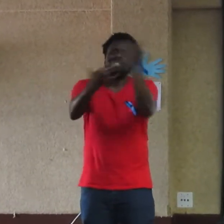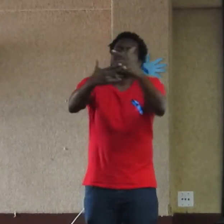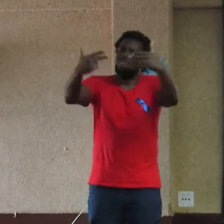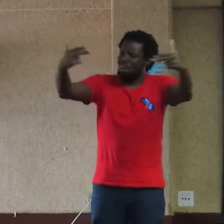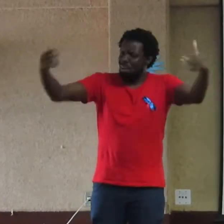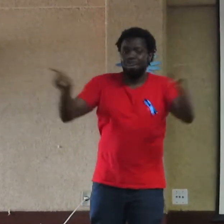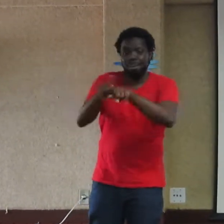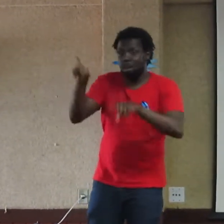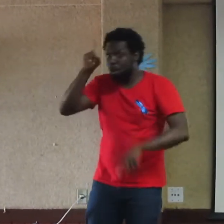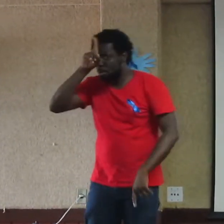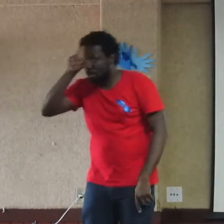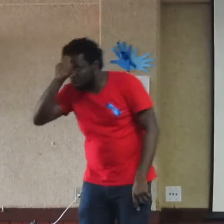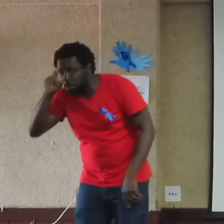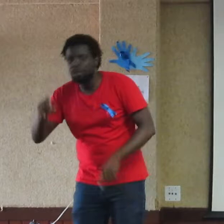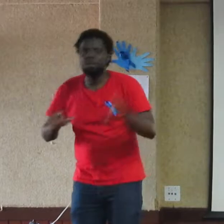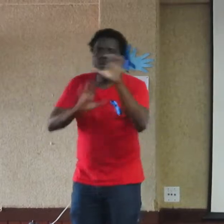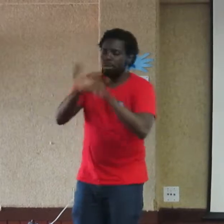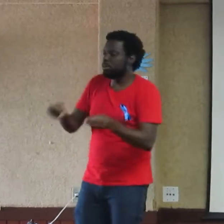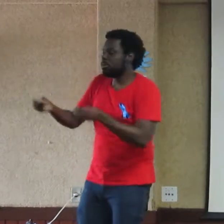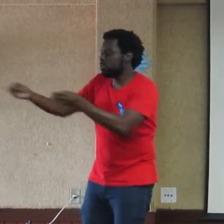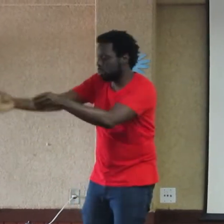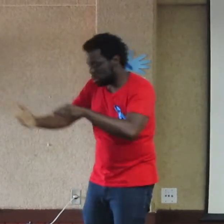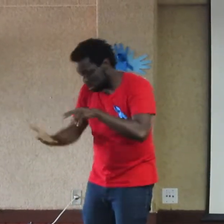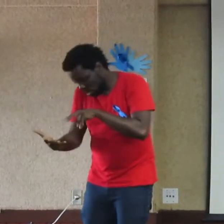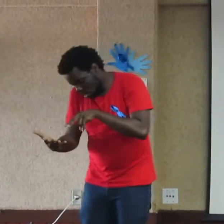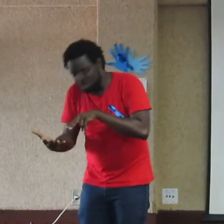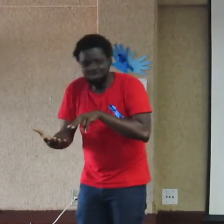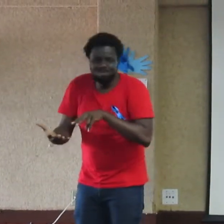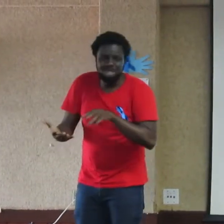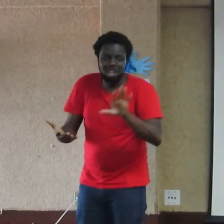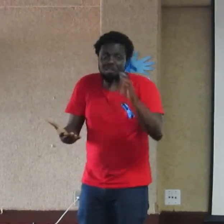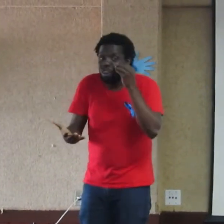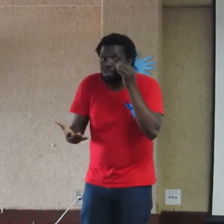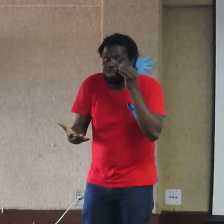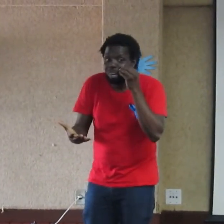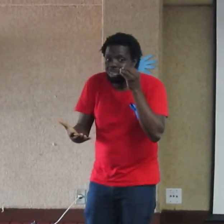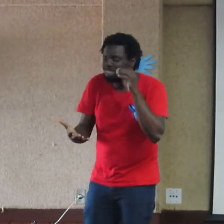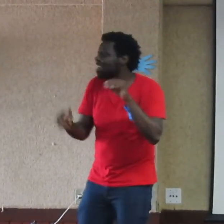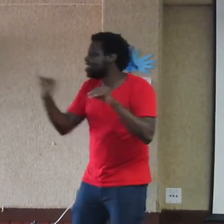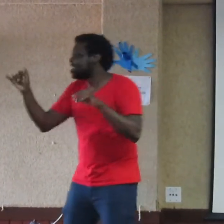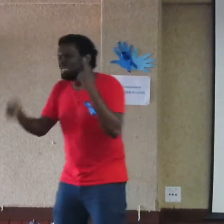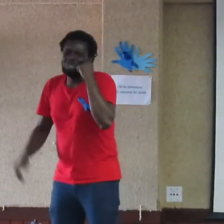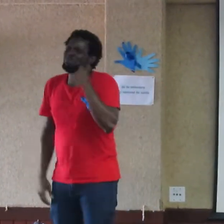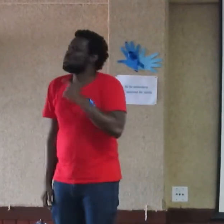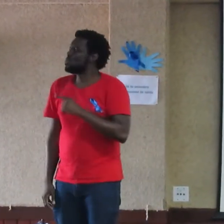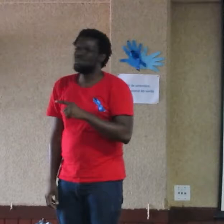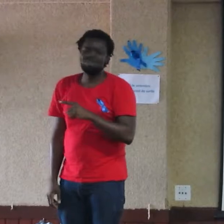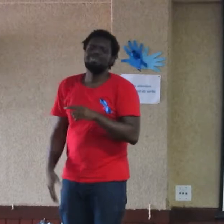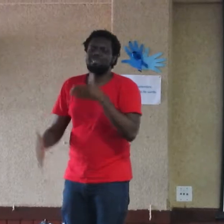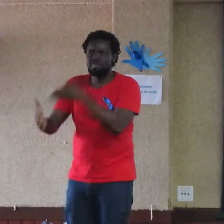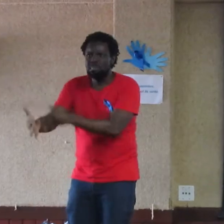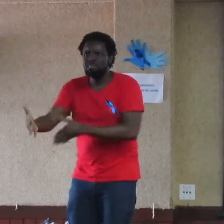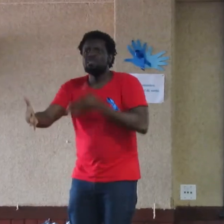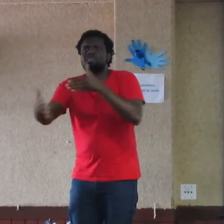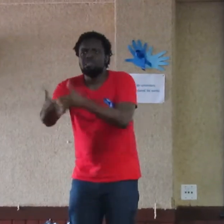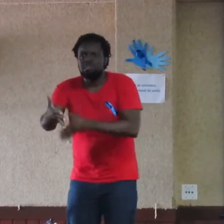relação a isso. E outras empresas ainda cometem esses erros. Nos hospitais, quando eu ia entregar o currículo, a gestão